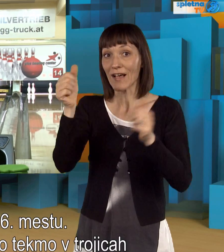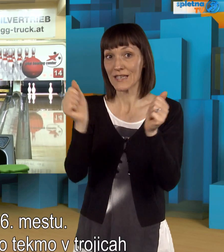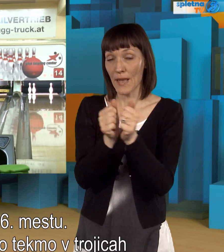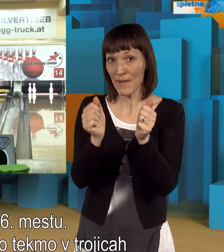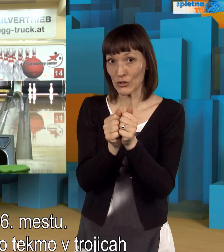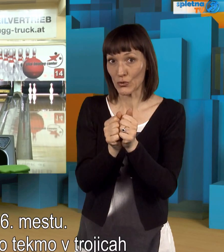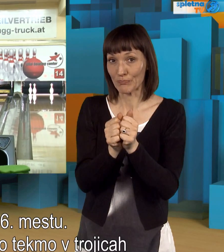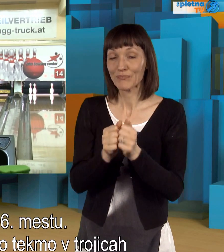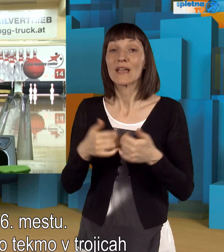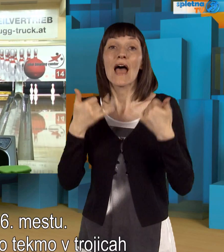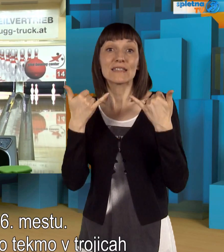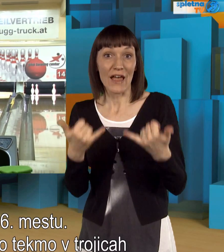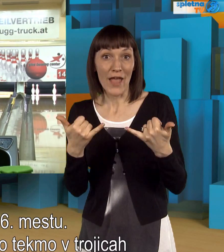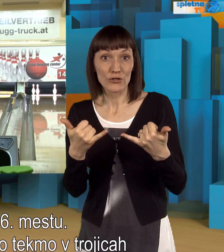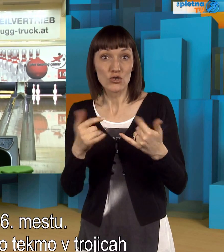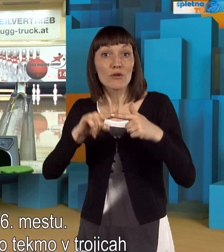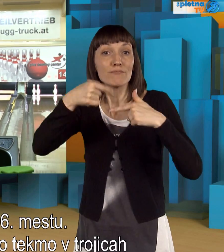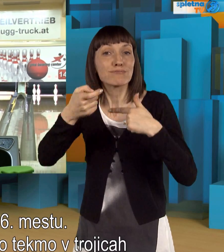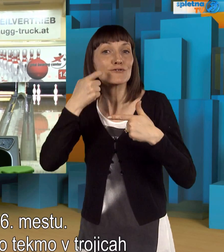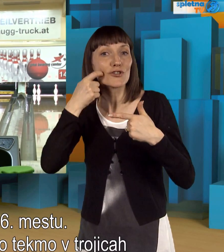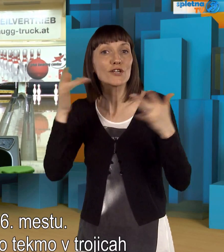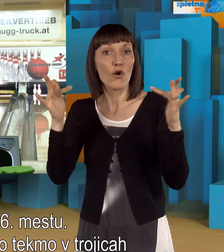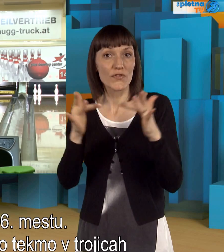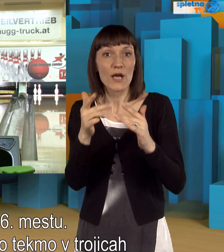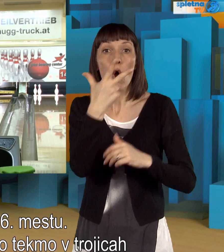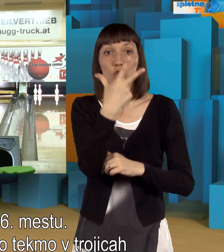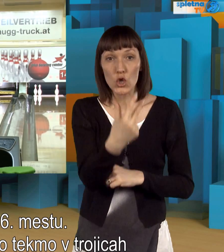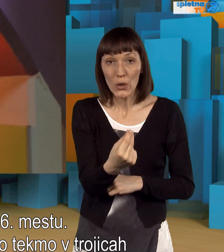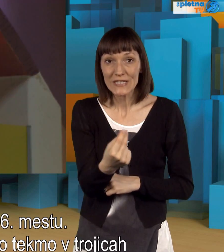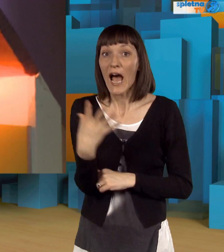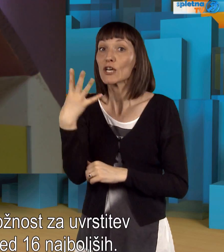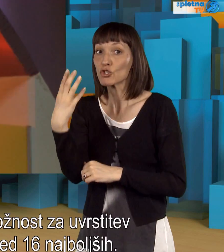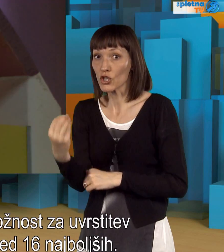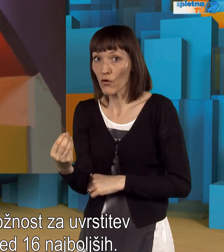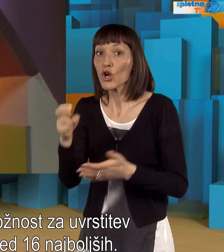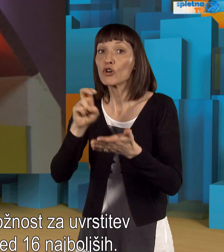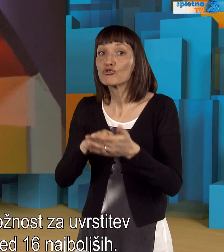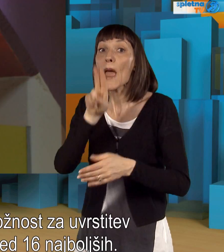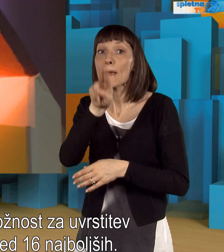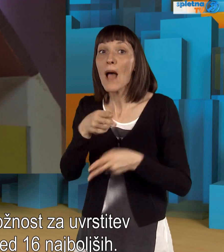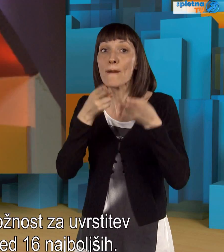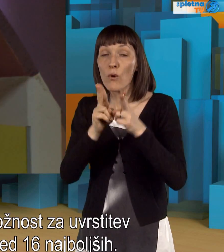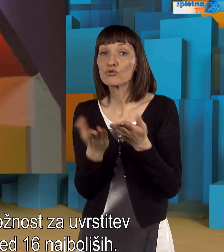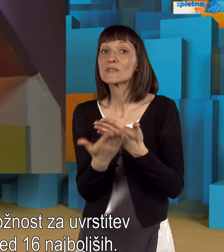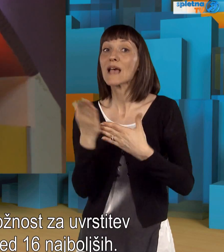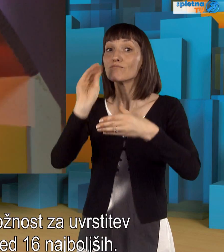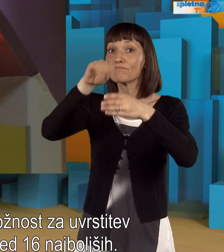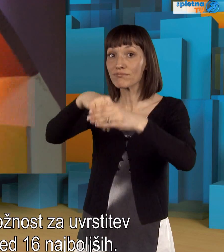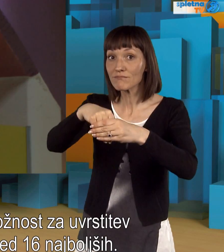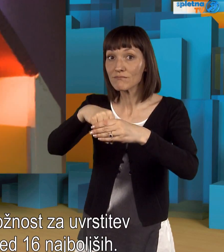mestu. Z današnjo in četrtkovo tekmo v trojicah in četvorkah še ima možnost za uvrstitev v Masters oziroma